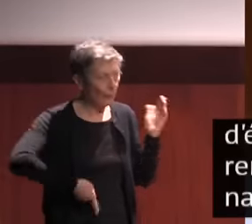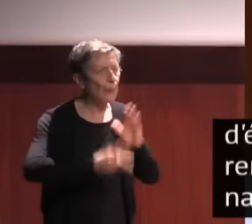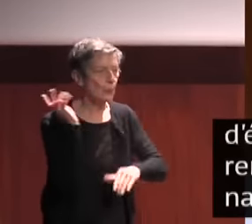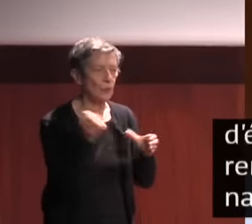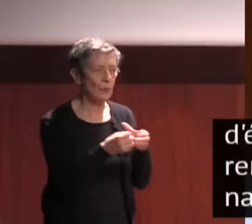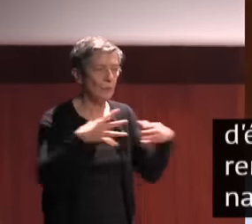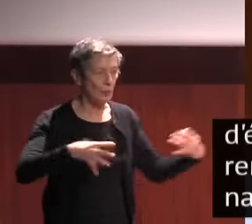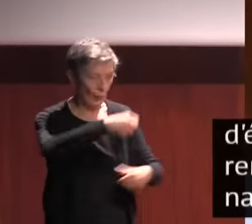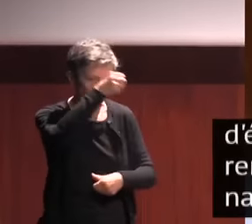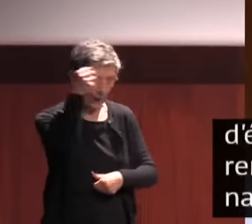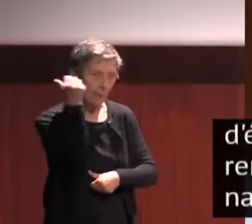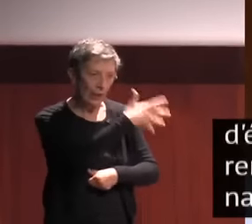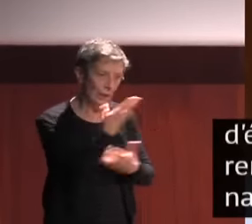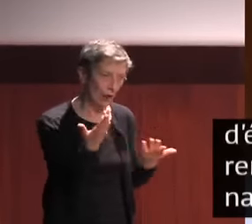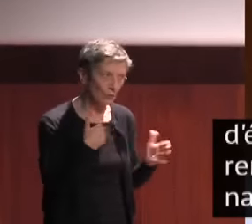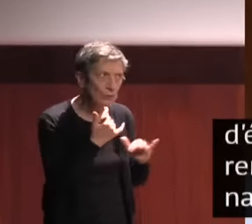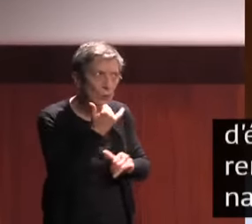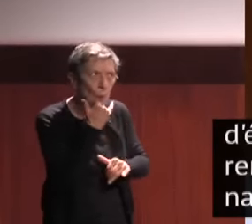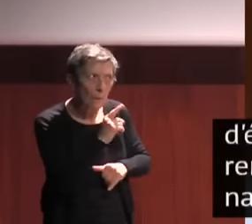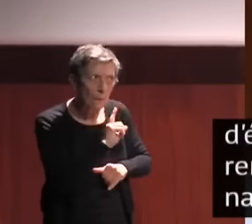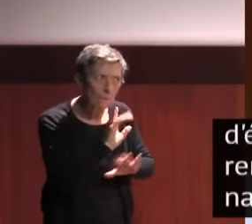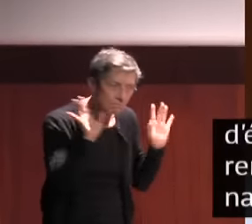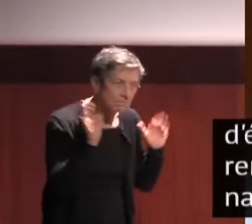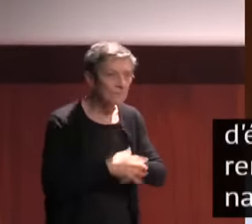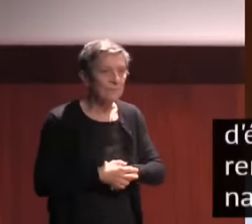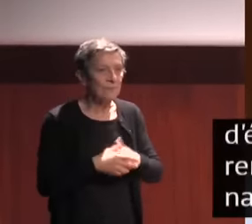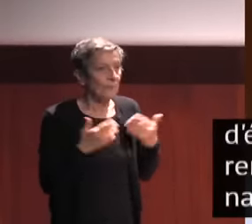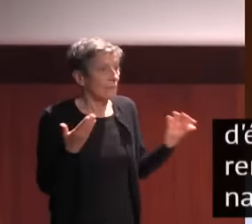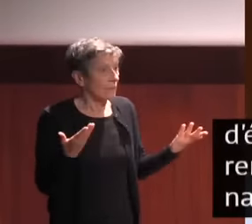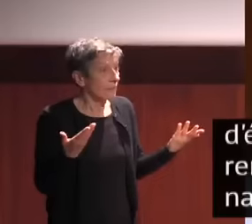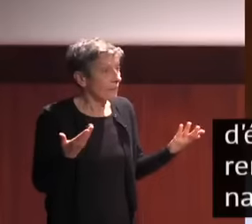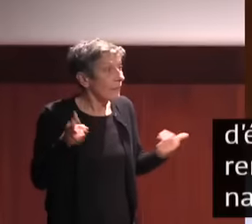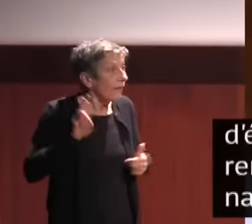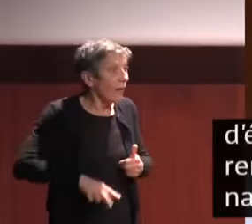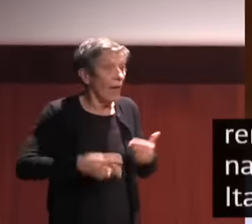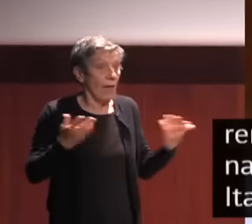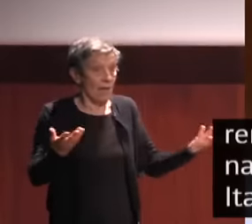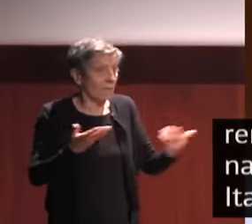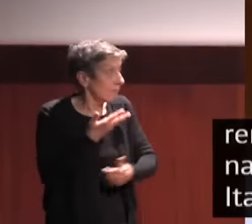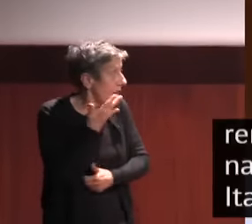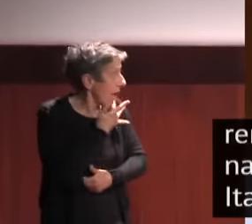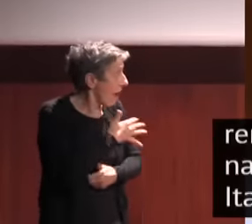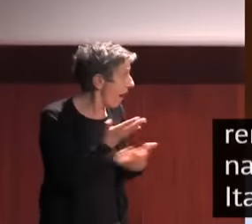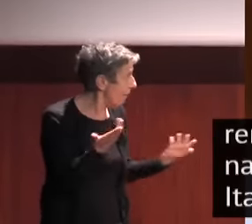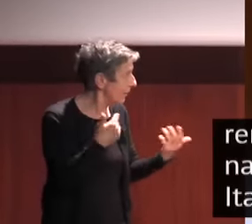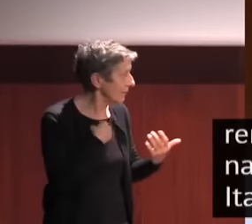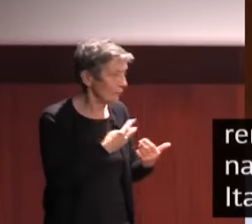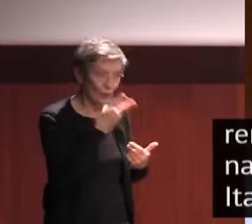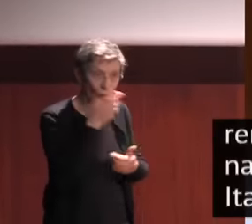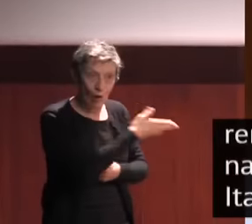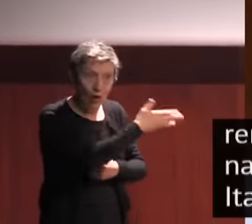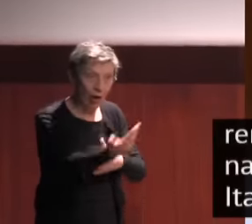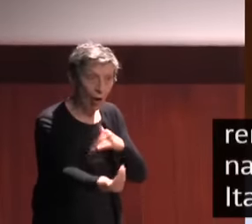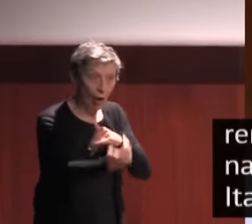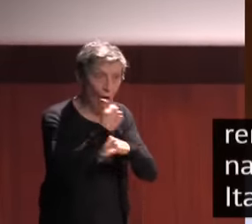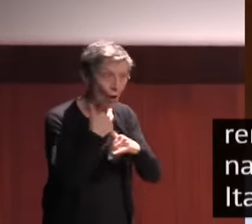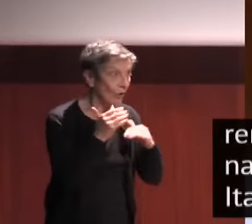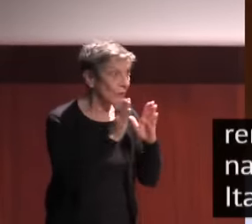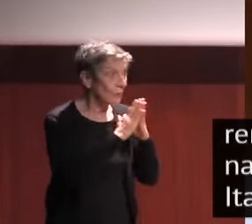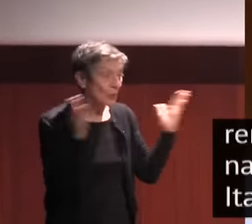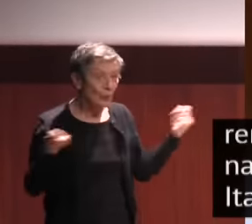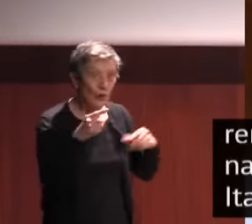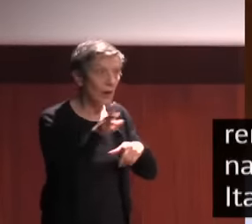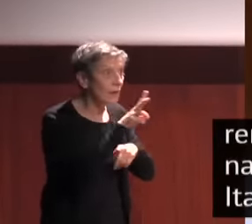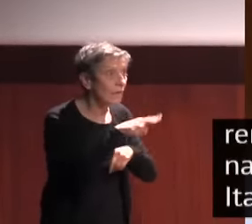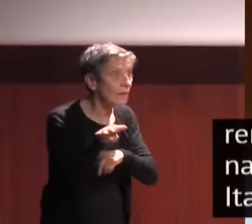dis pas de bêtises. Et ça reste un moment très agréable quand je les vois rentrer dans la bibliothèque au cours de leur visite, où ils